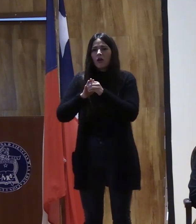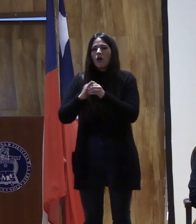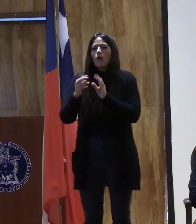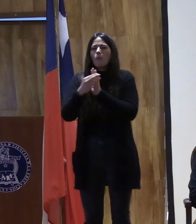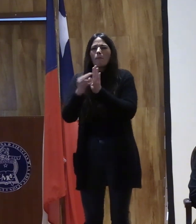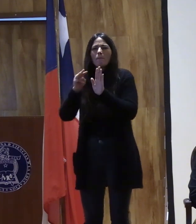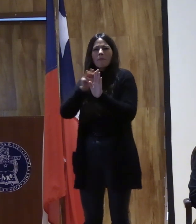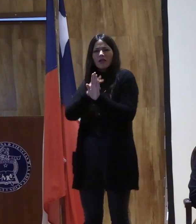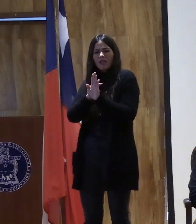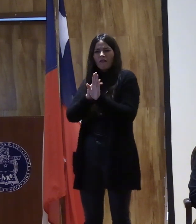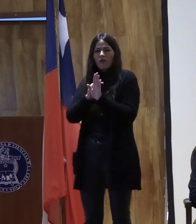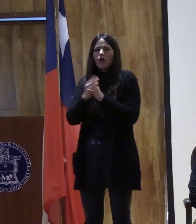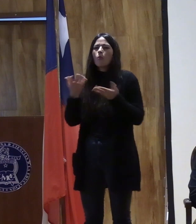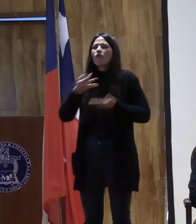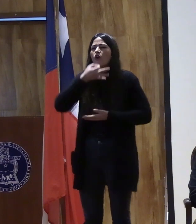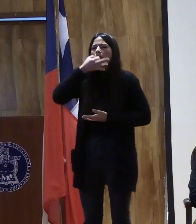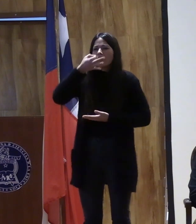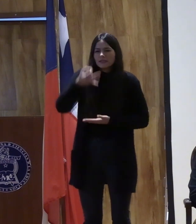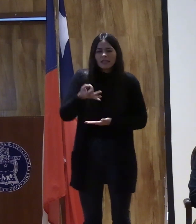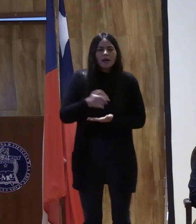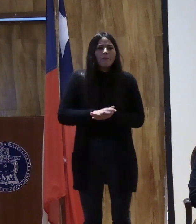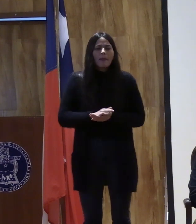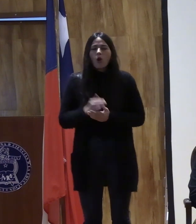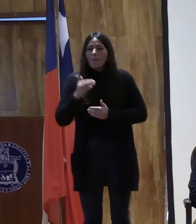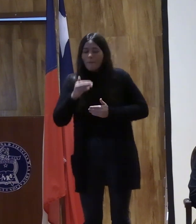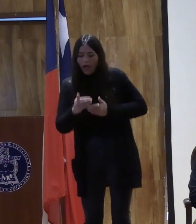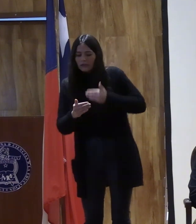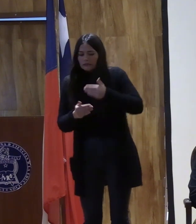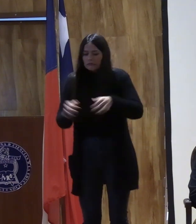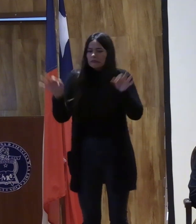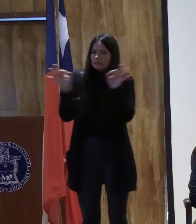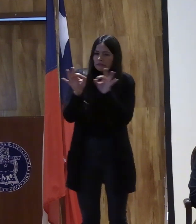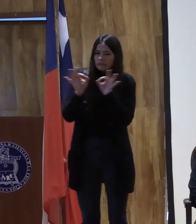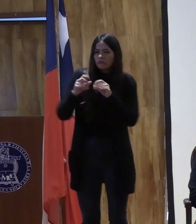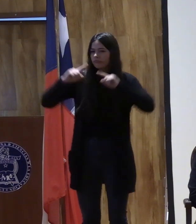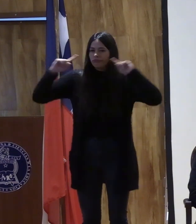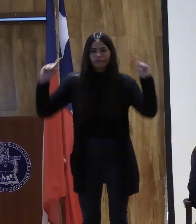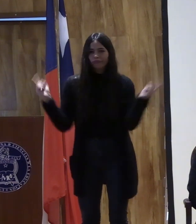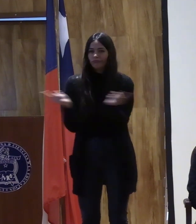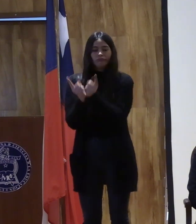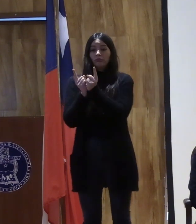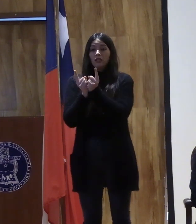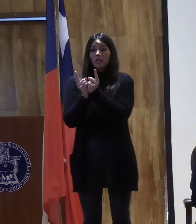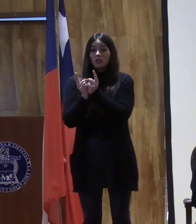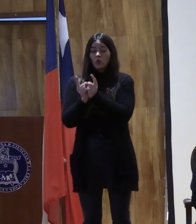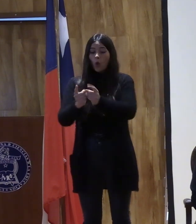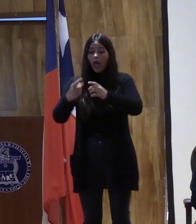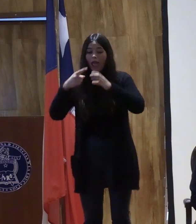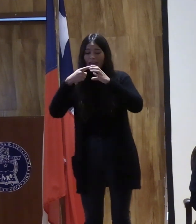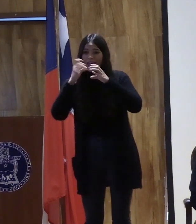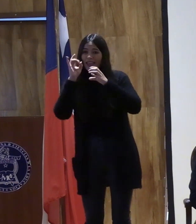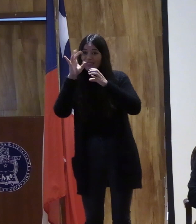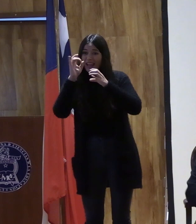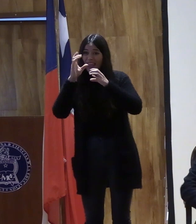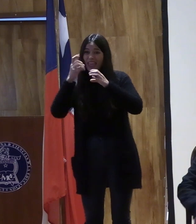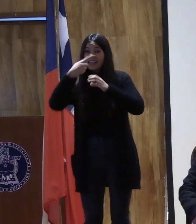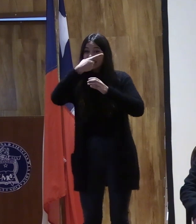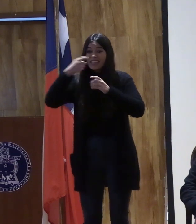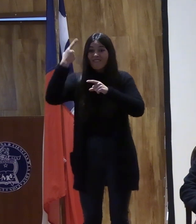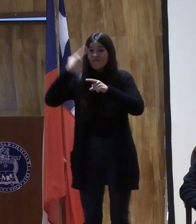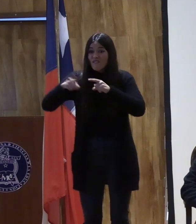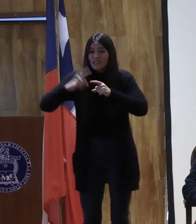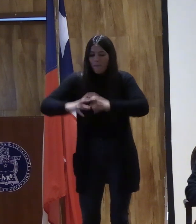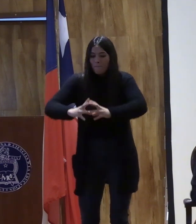para decirlo ya, para no irme paso a paso, si uno hace una estrella 100 veces más grande que el